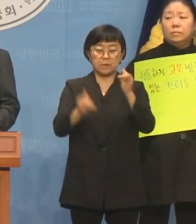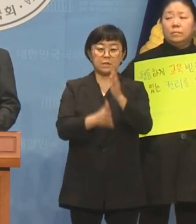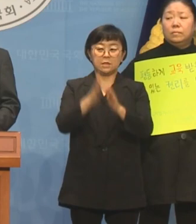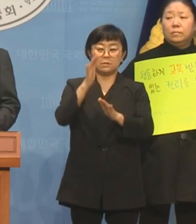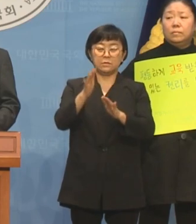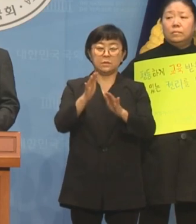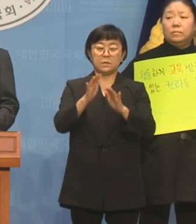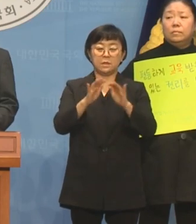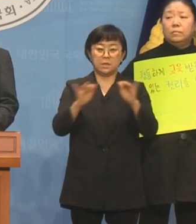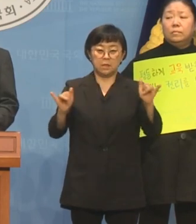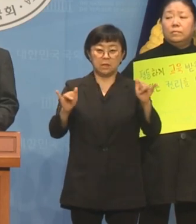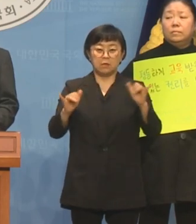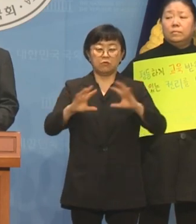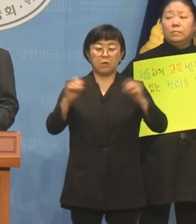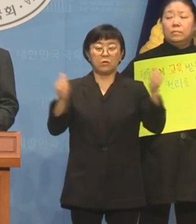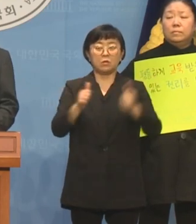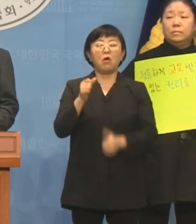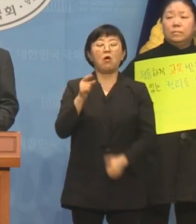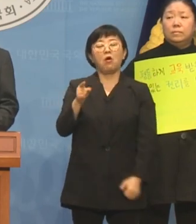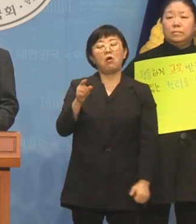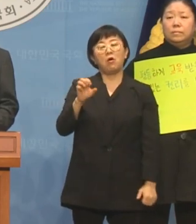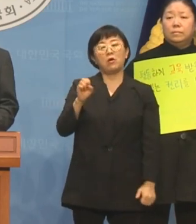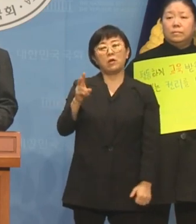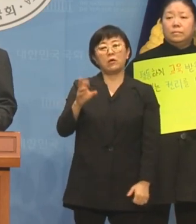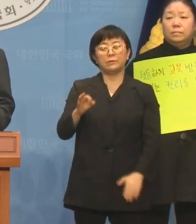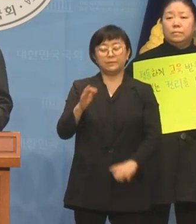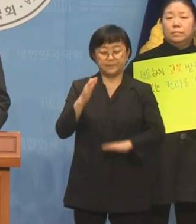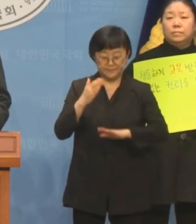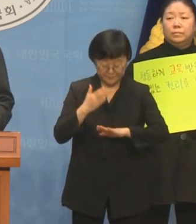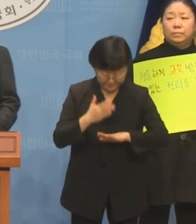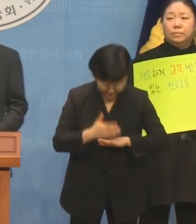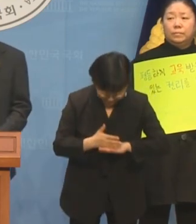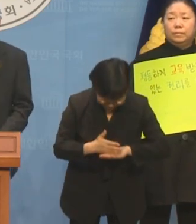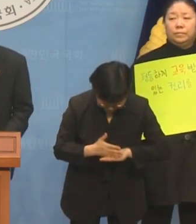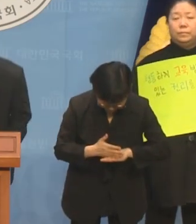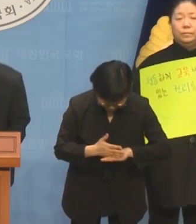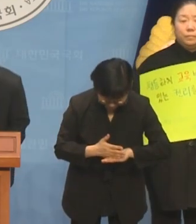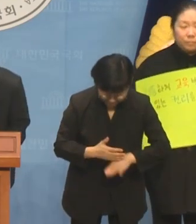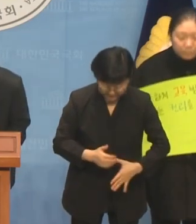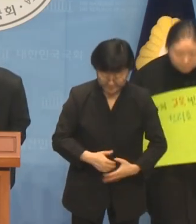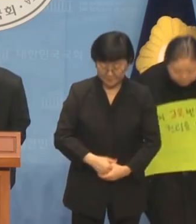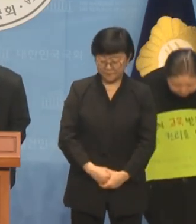시민회, 그리고 국회의원 허영입니다. 감사합니다.